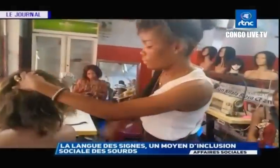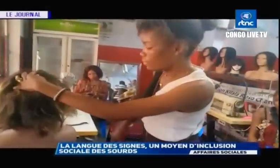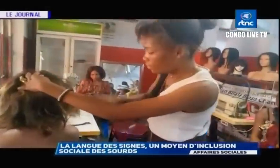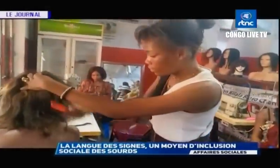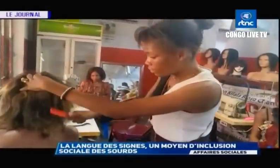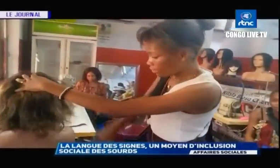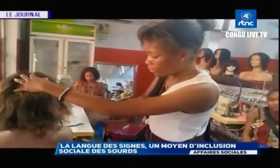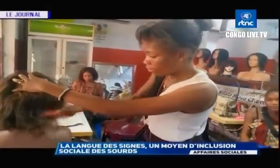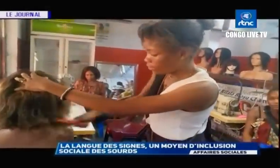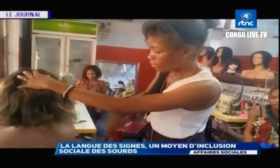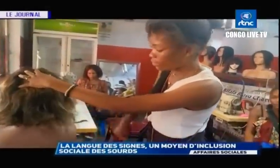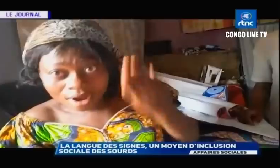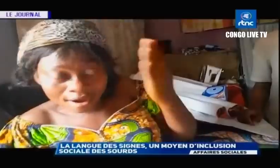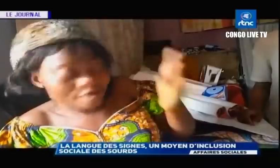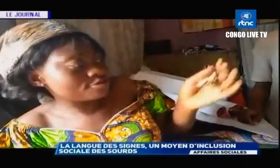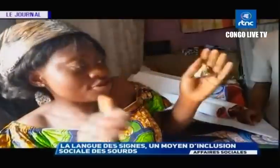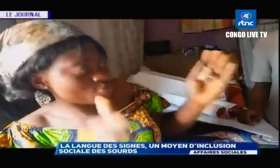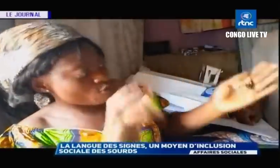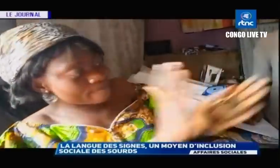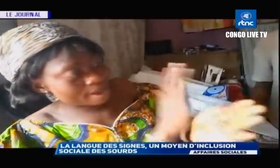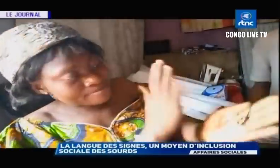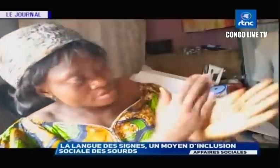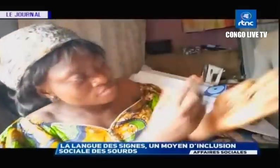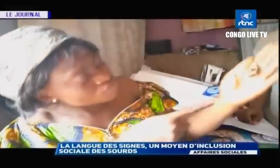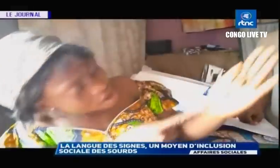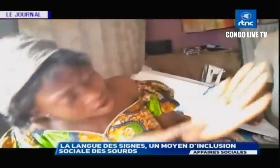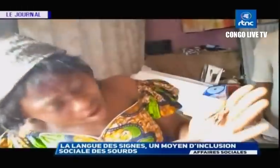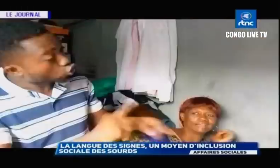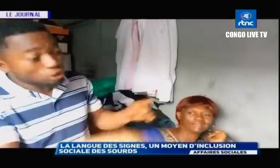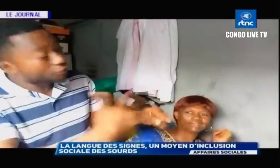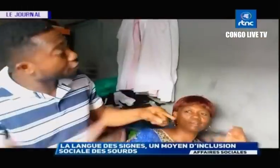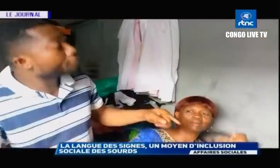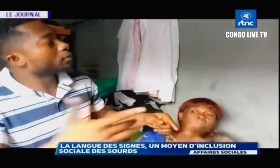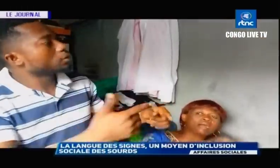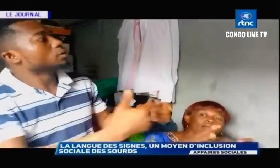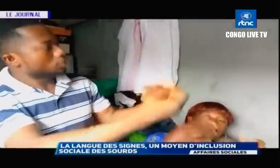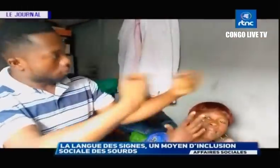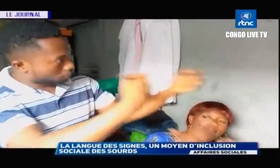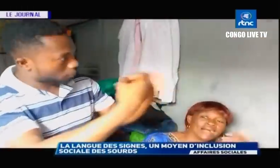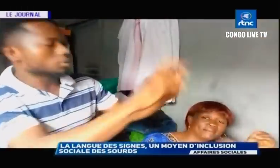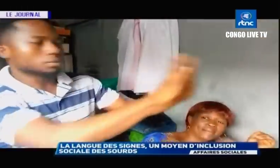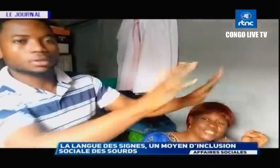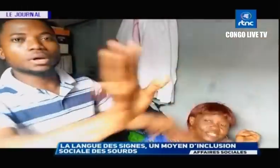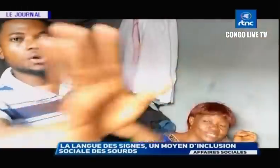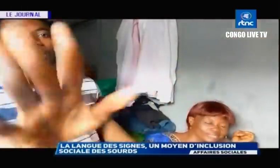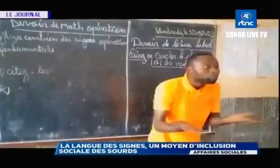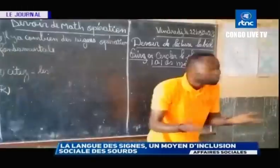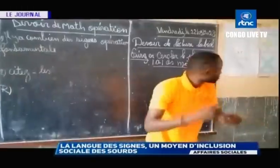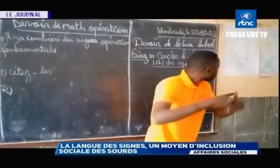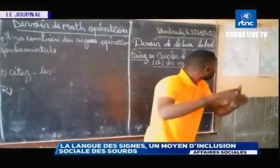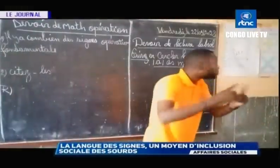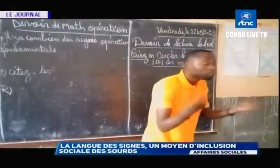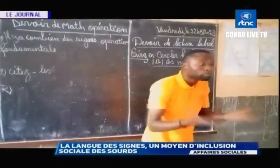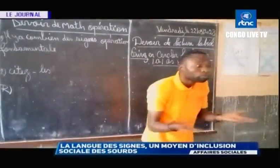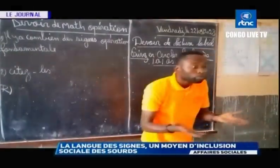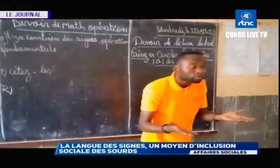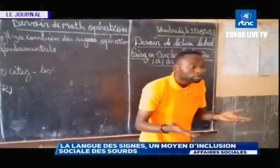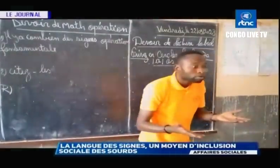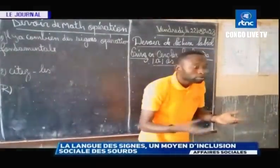de communication. Cependant, le débat reste ouvert sur la nécessité d'intégrer la langue des signes dans les programmes scolaires et